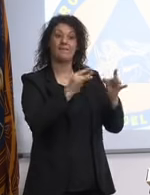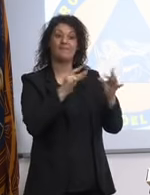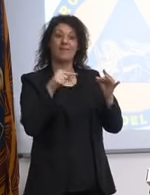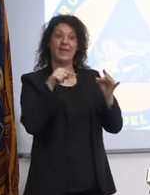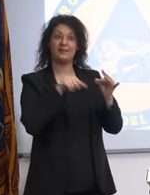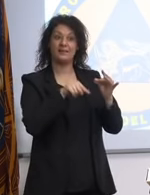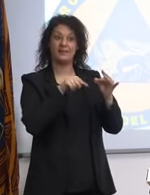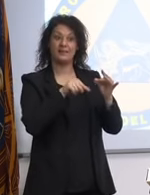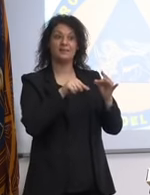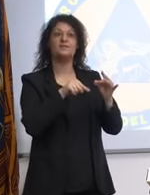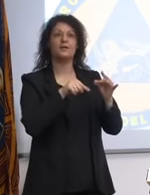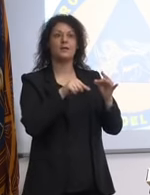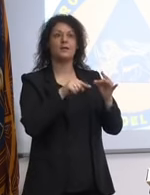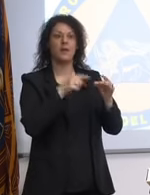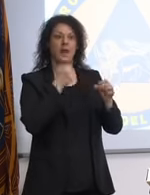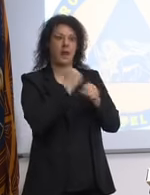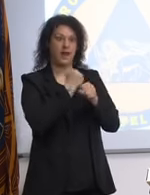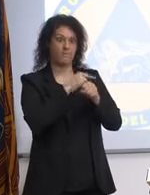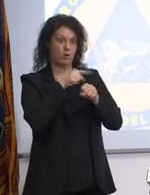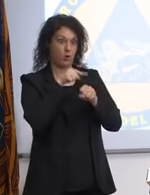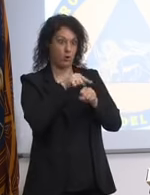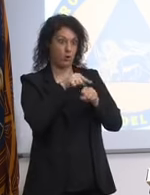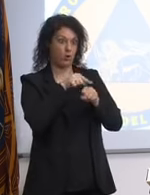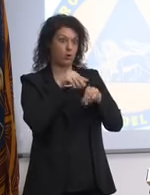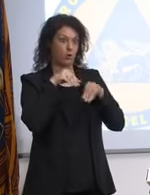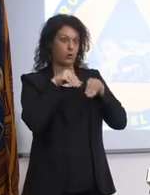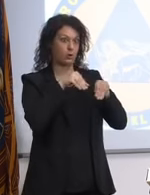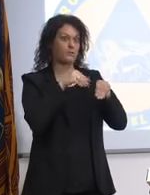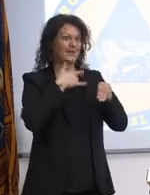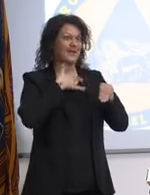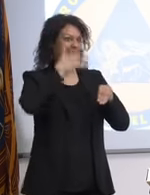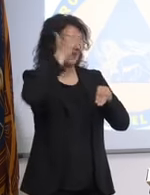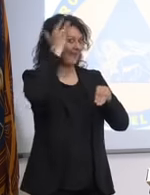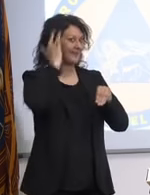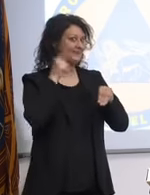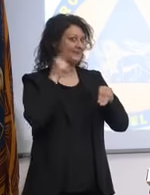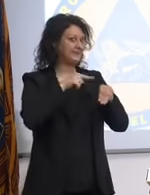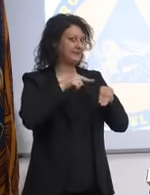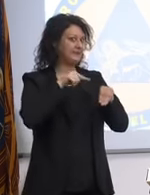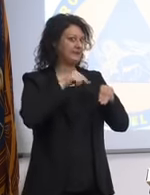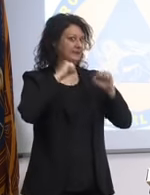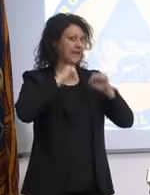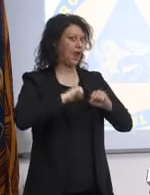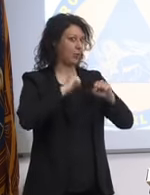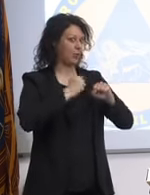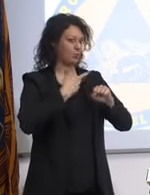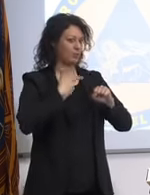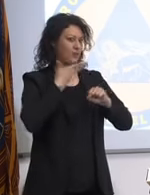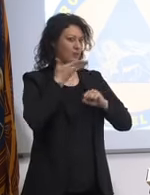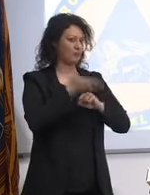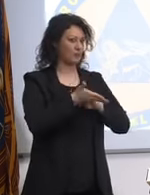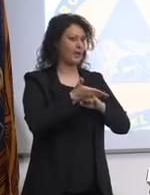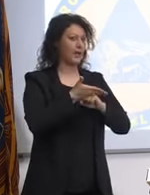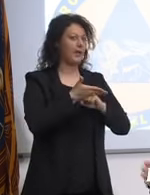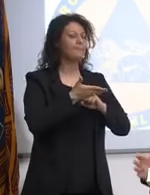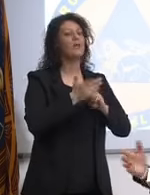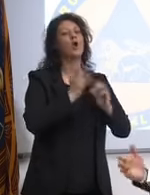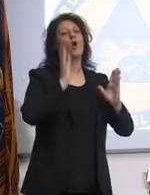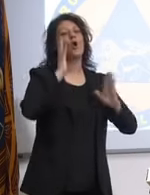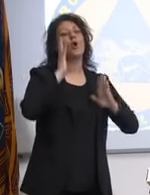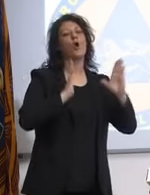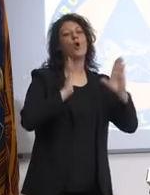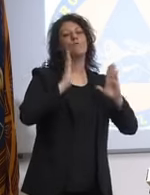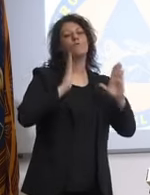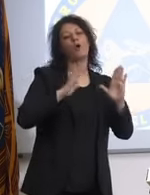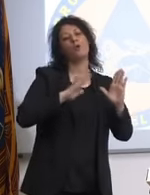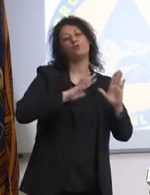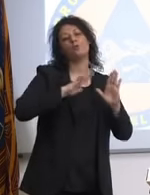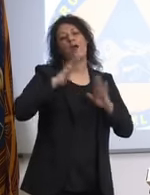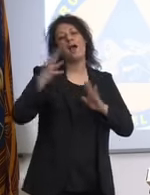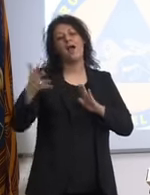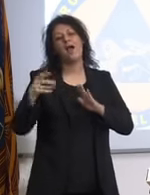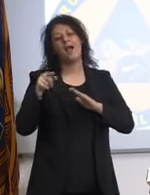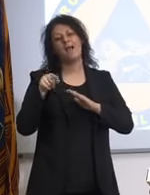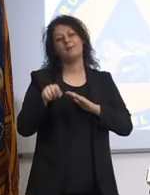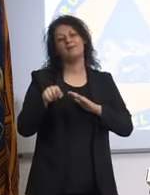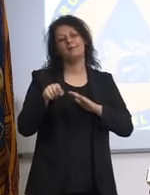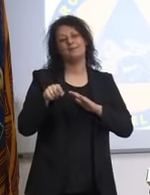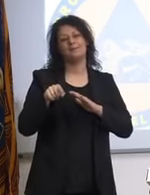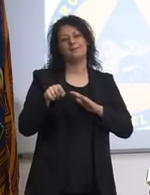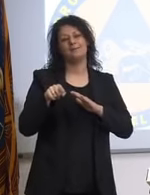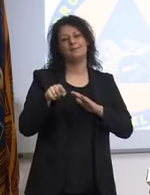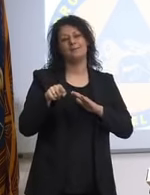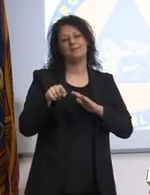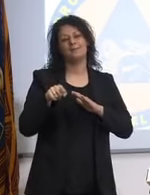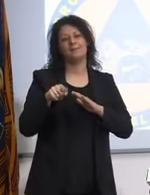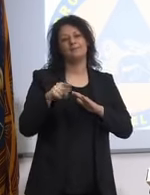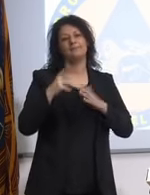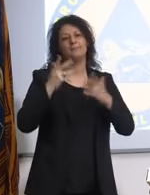si sia esposto a rischi rispetto alla sua salute maggiori di chi magari era adesso non voglio fare esempio, poi c'è sempre qualcuno